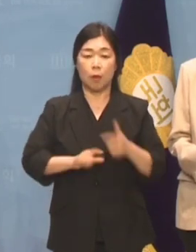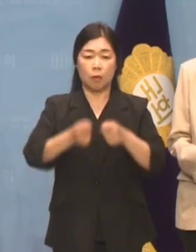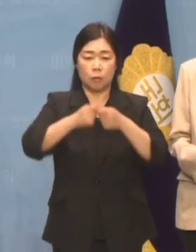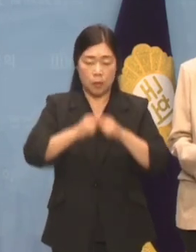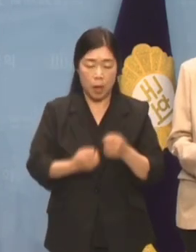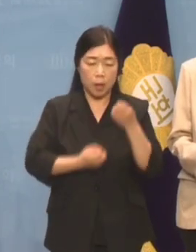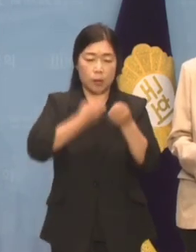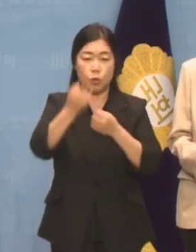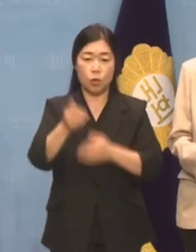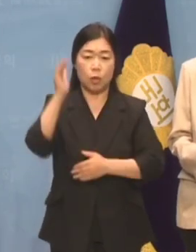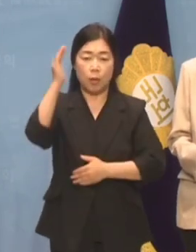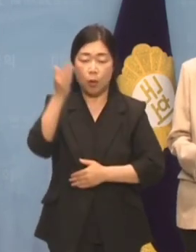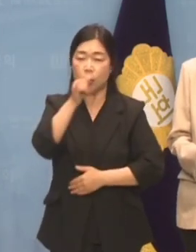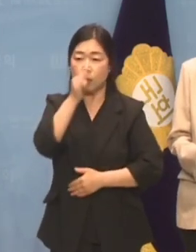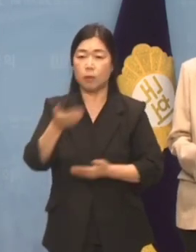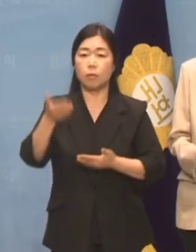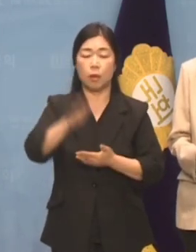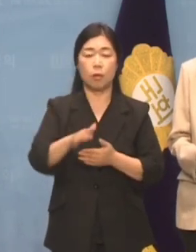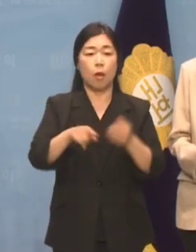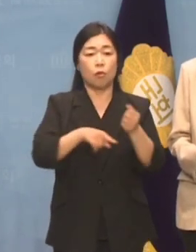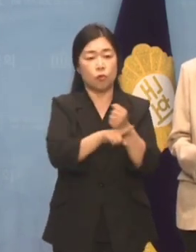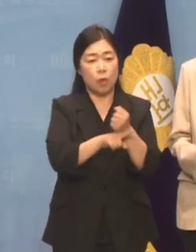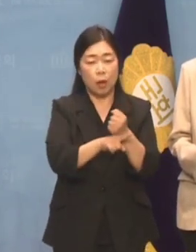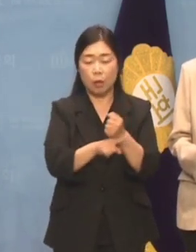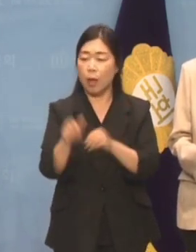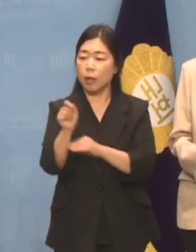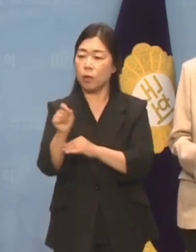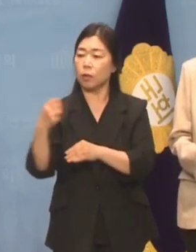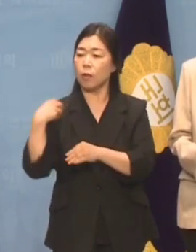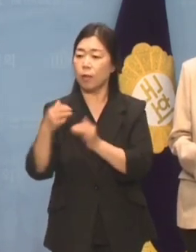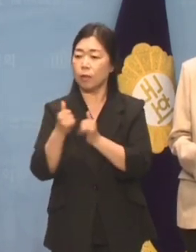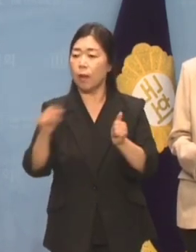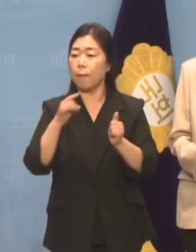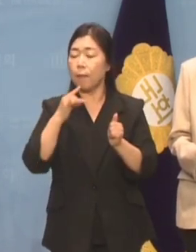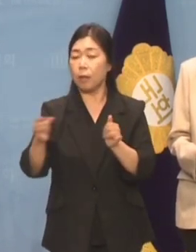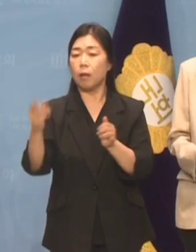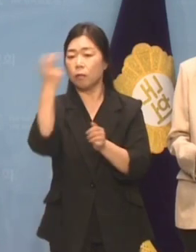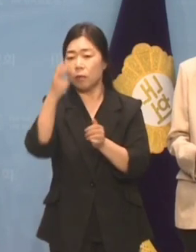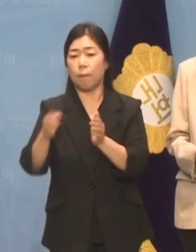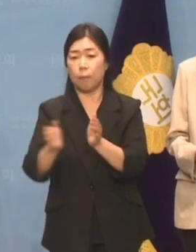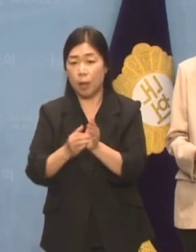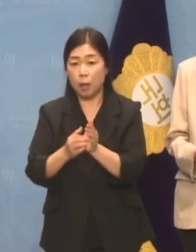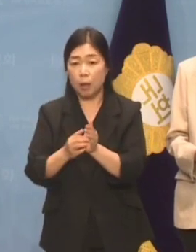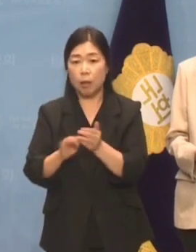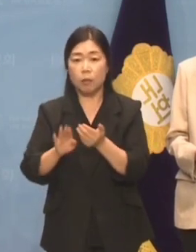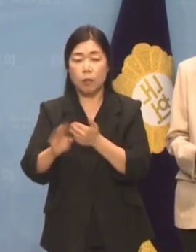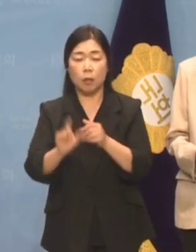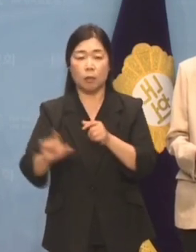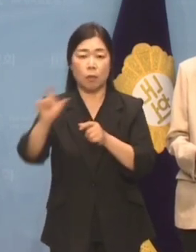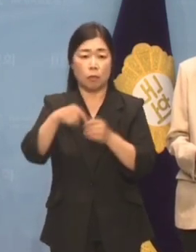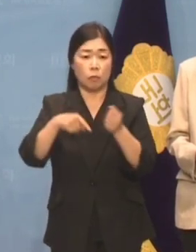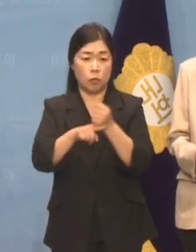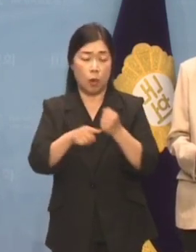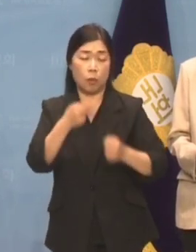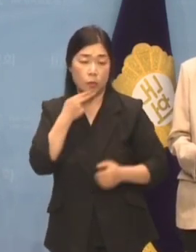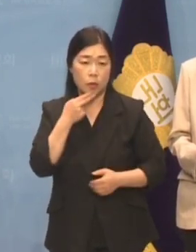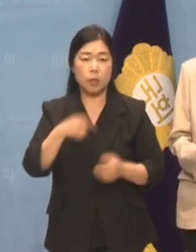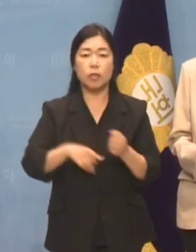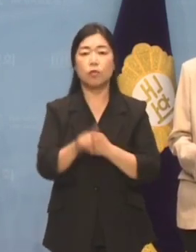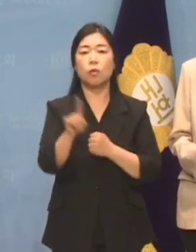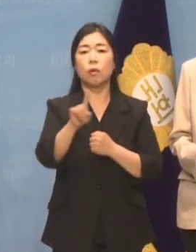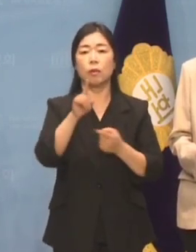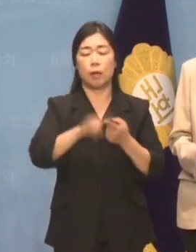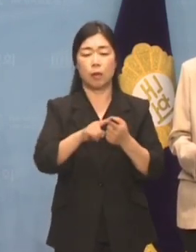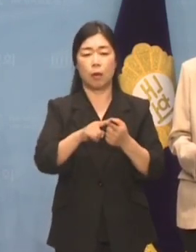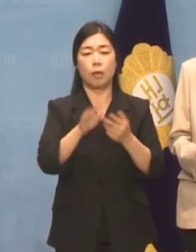진술과 정황에도 왜 수사를 행정관 선에서 덮었는지 당시 수사지휘검사장이었던 윤석열 대통령이